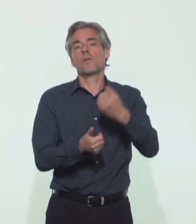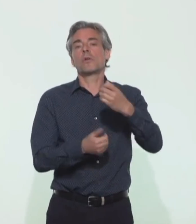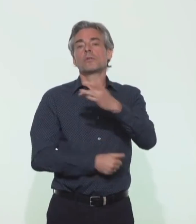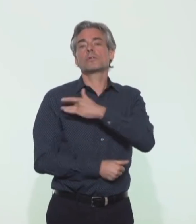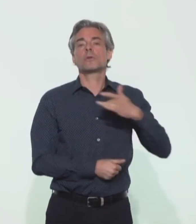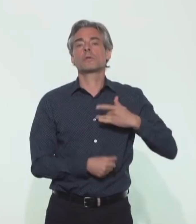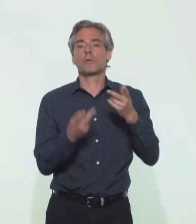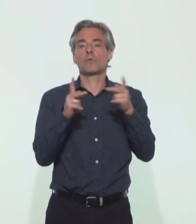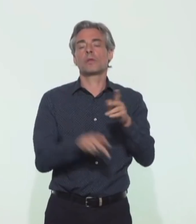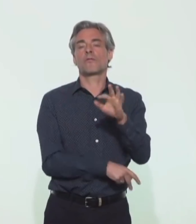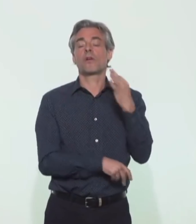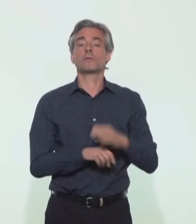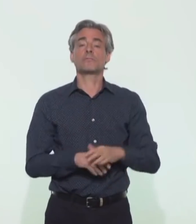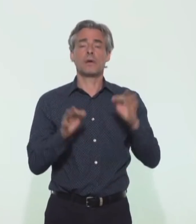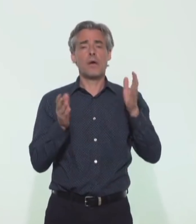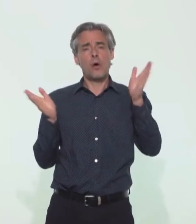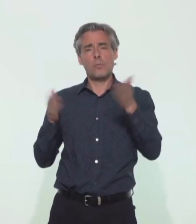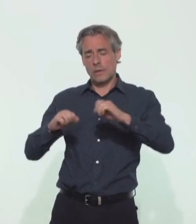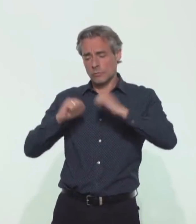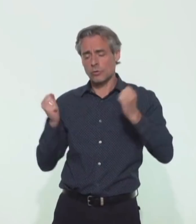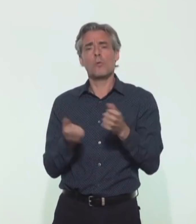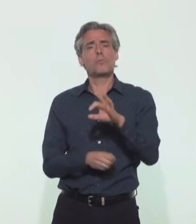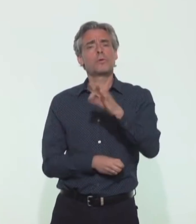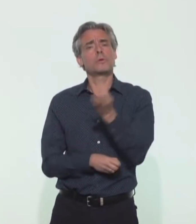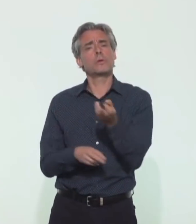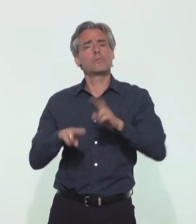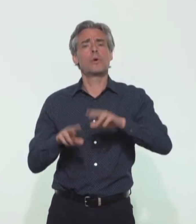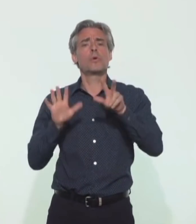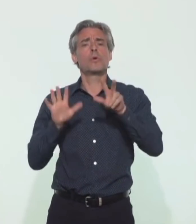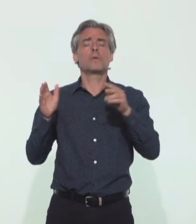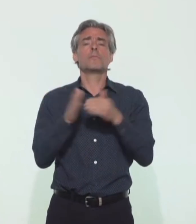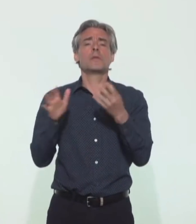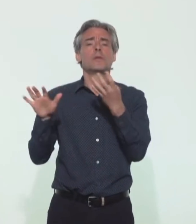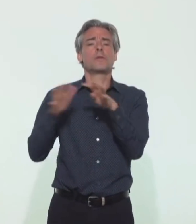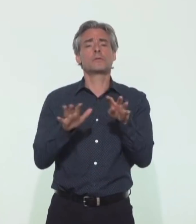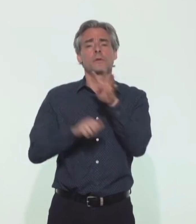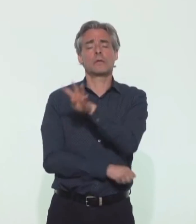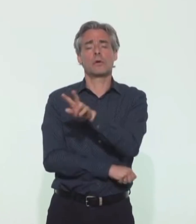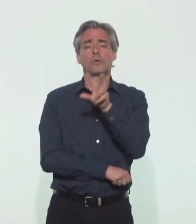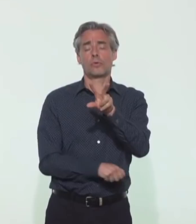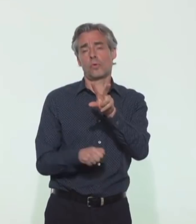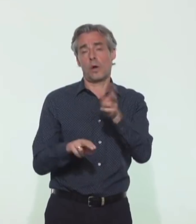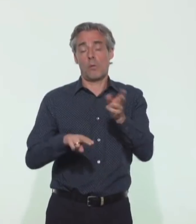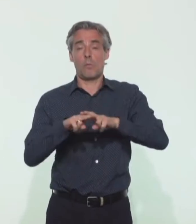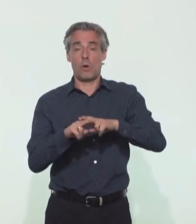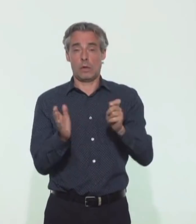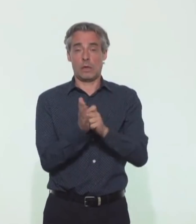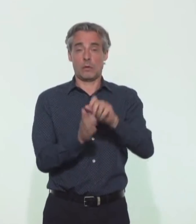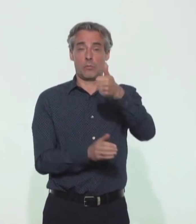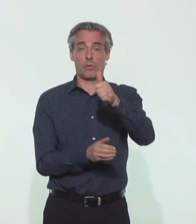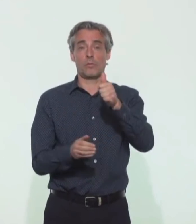En ce qui concerne la mortalité hospitalière, 8 943 décès sont à déplorer depuis le 1er